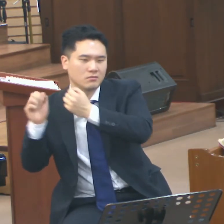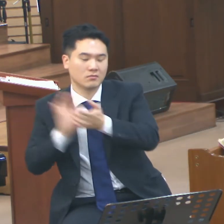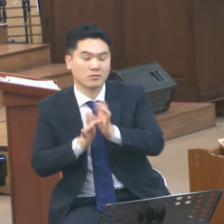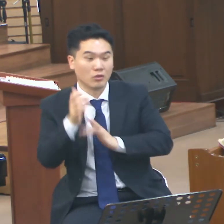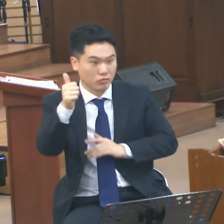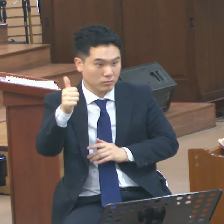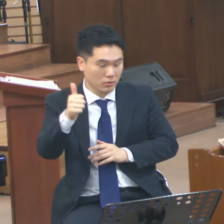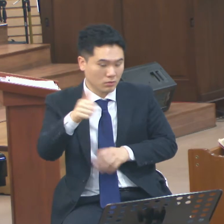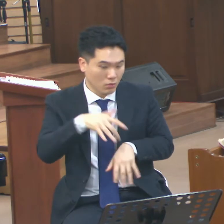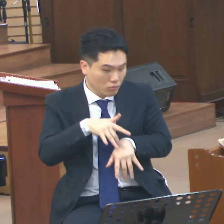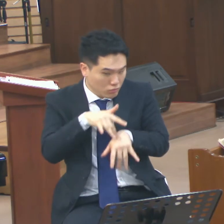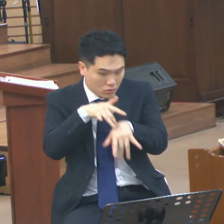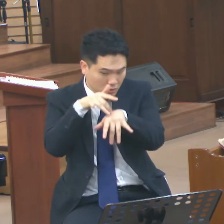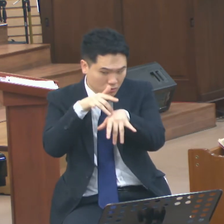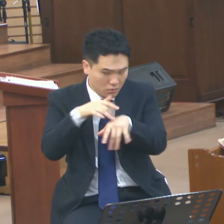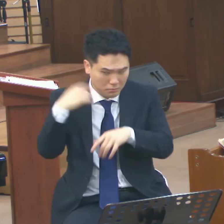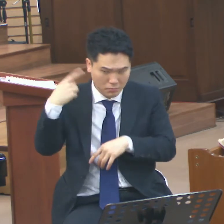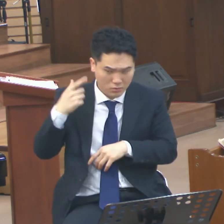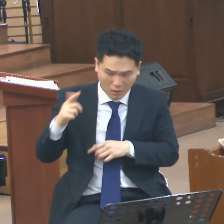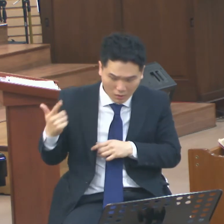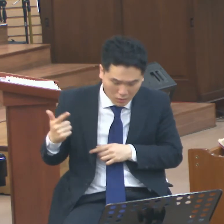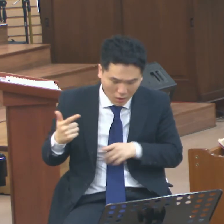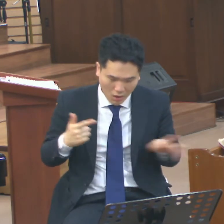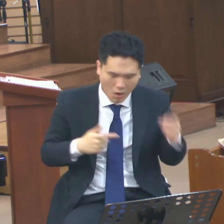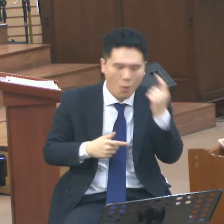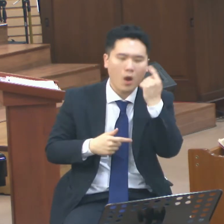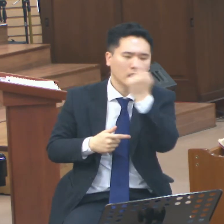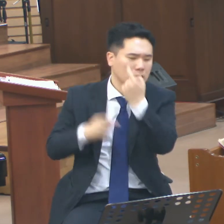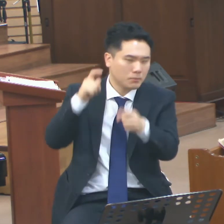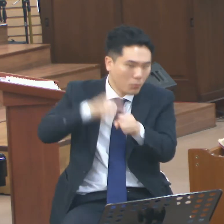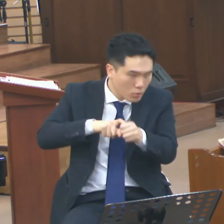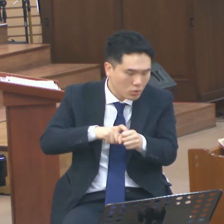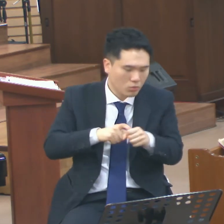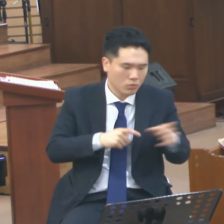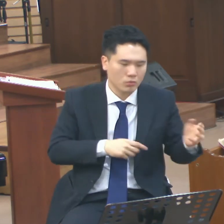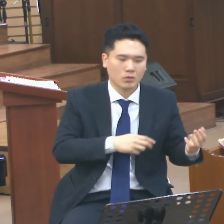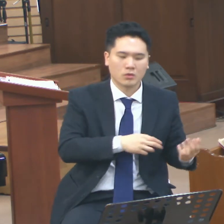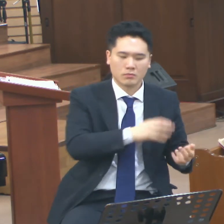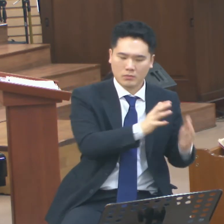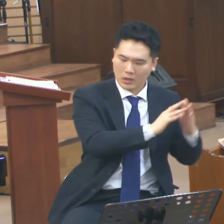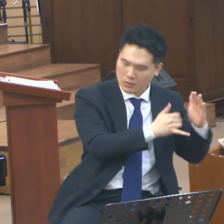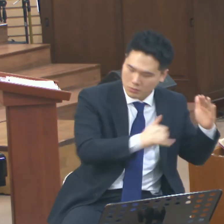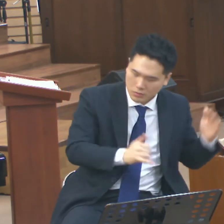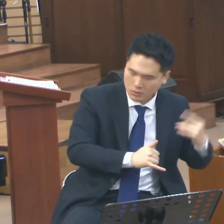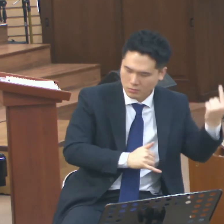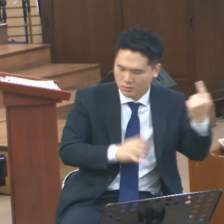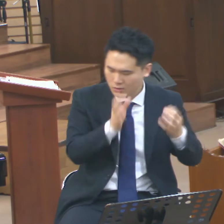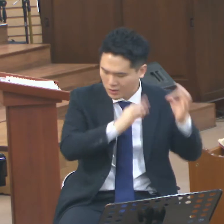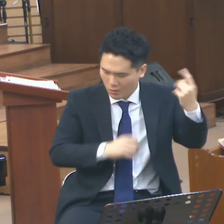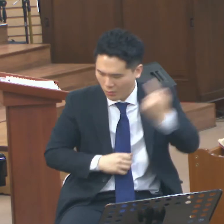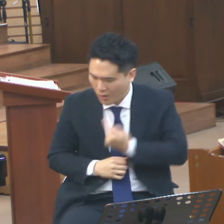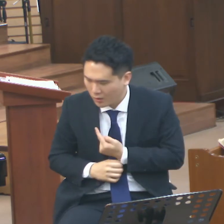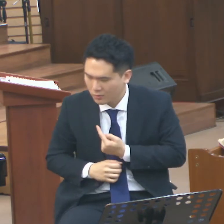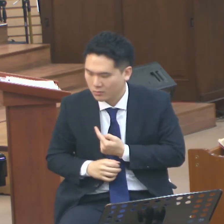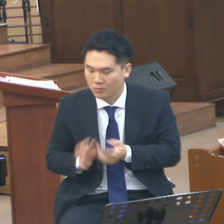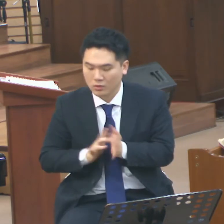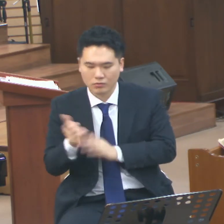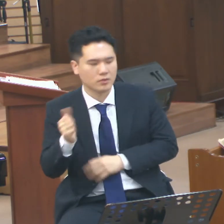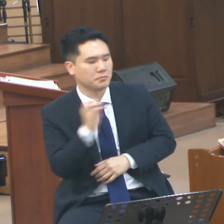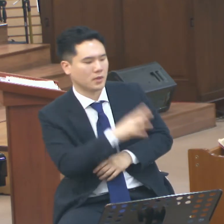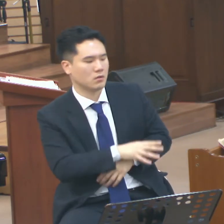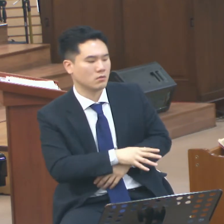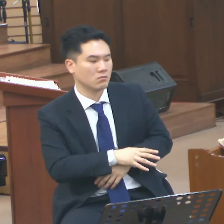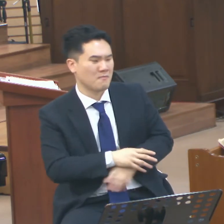아닌지 확인하러 찾아온 어머니와 형제와 누이를 대할 때 그들에게 뭐라고 막 야단치면서 보내지 않고 이렇게